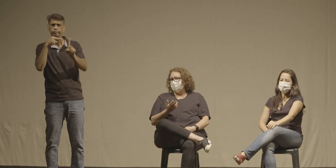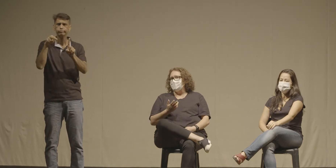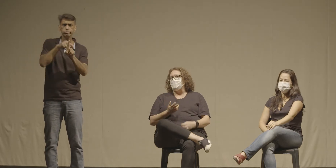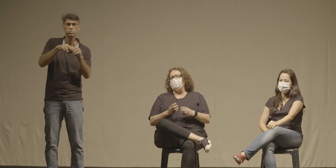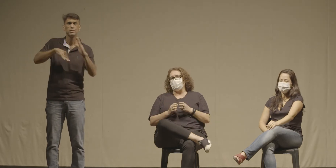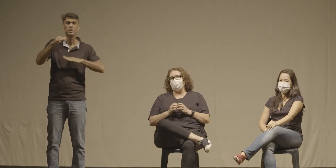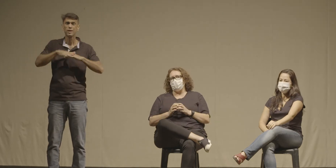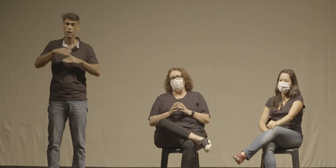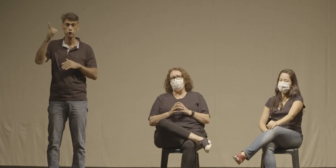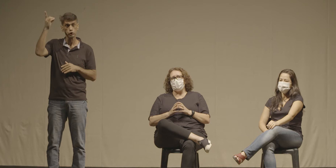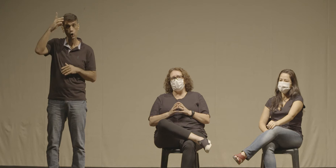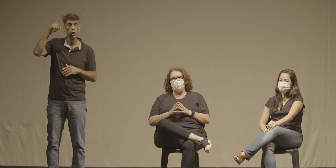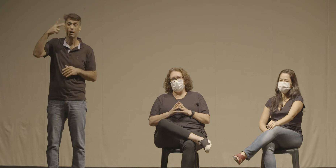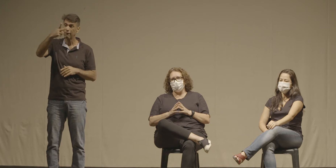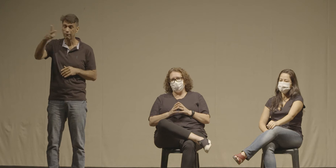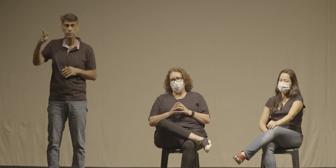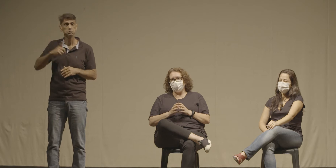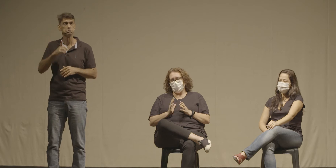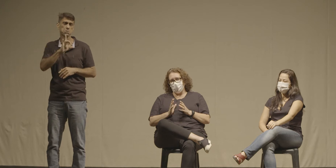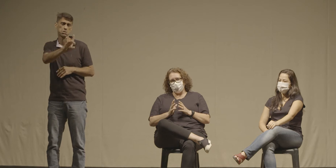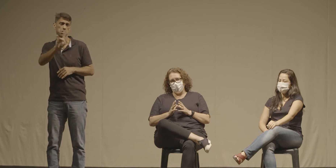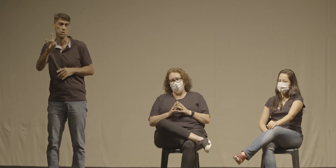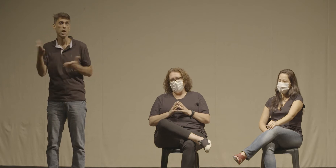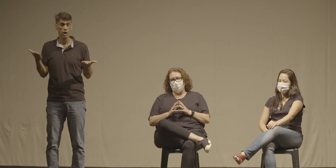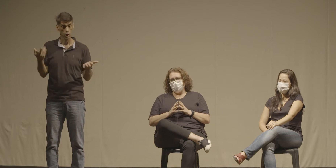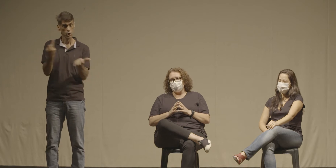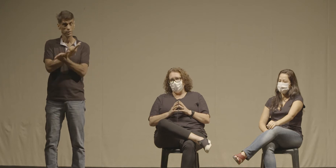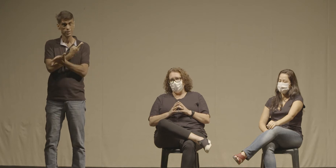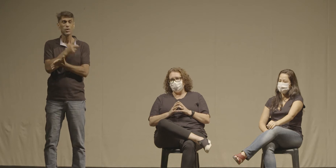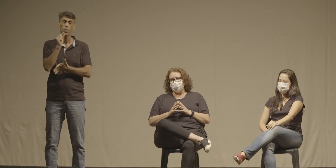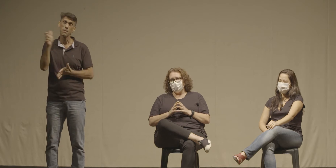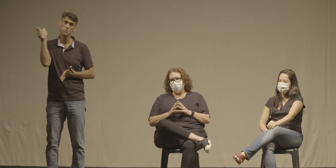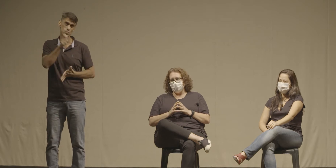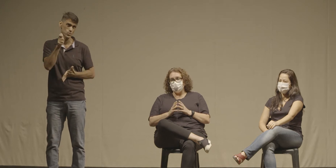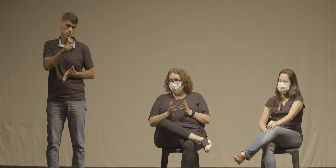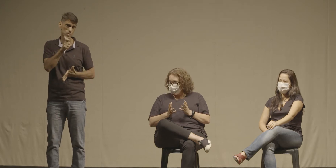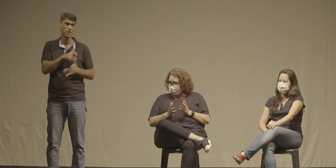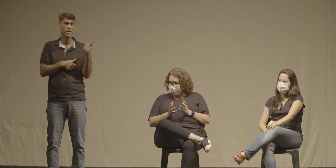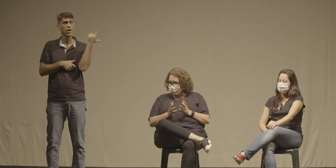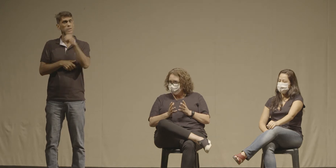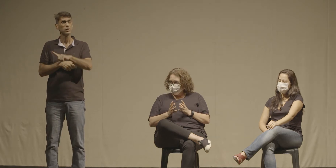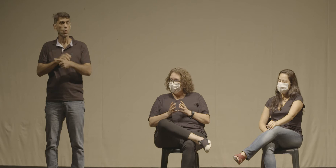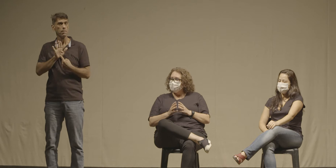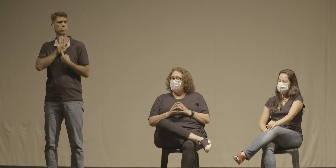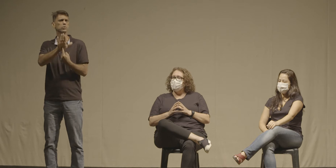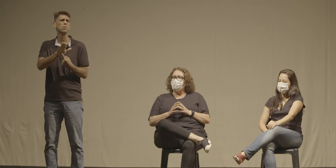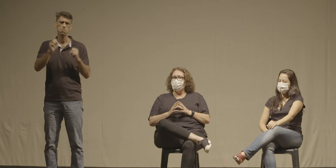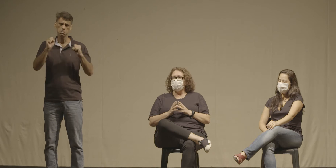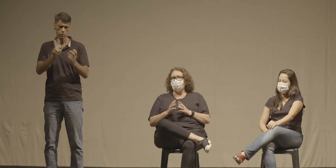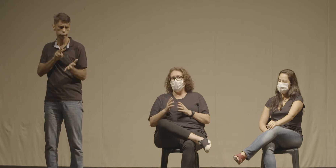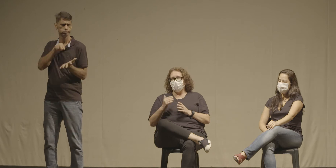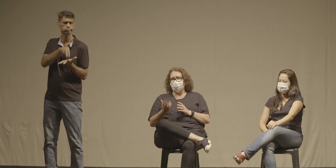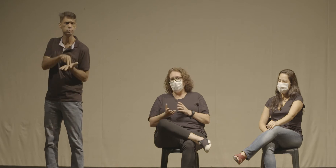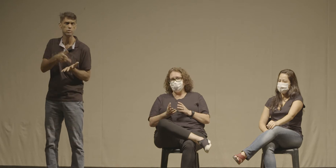dons. Então, assim, o que tem acontecido, ao meu ver, é que as mulheres têm ganhado voz, né? E